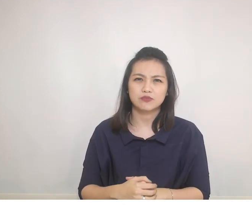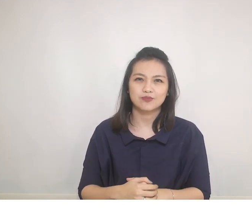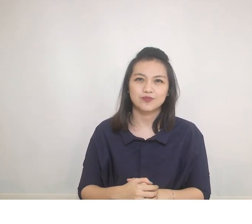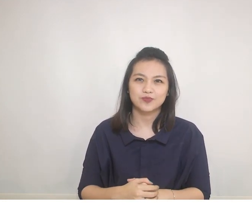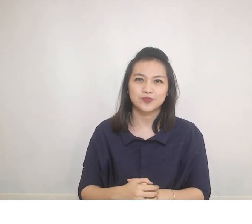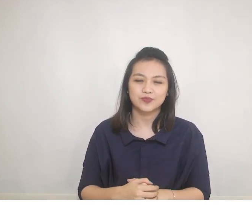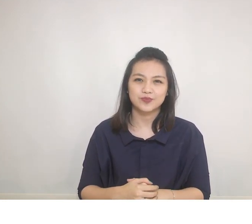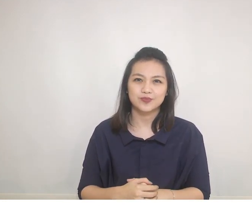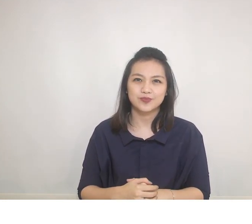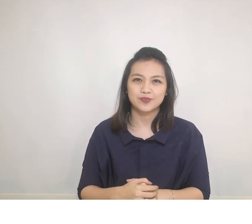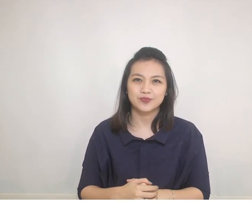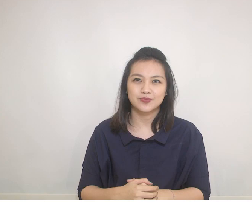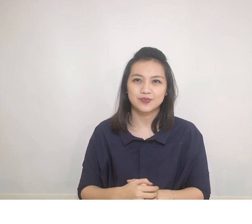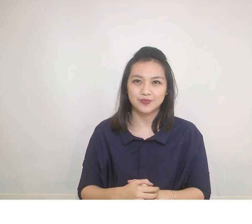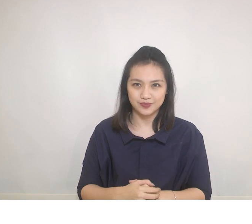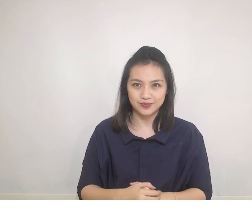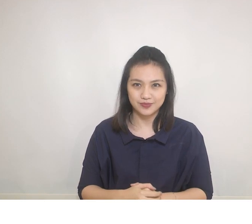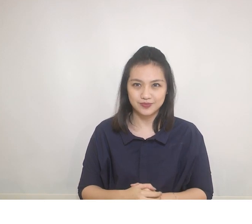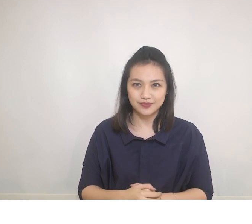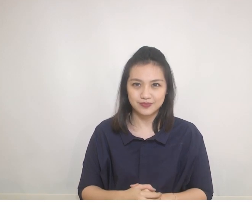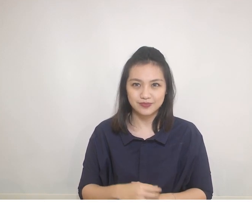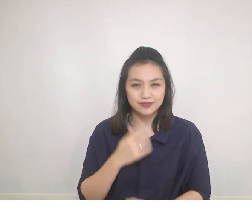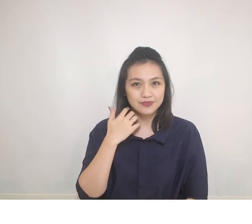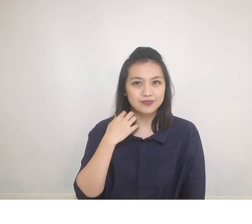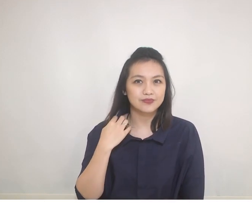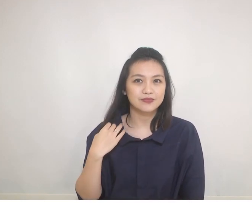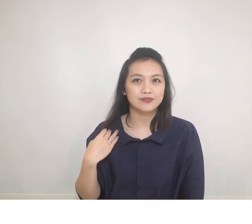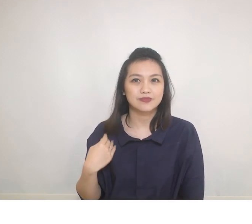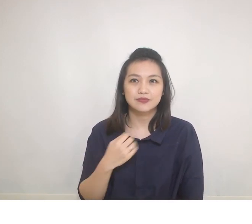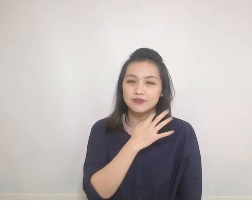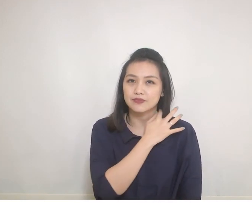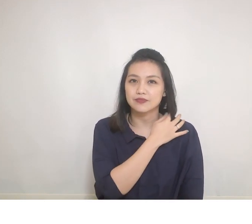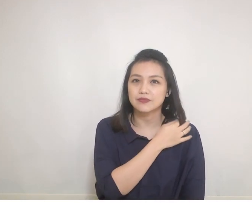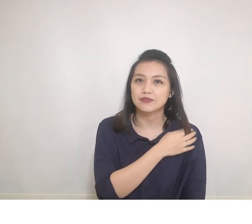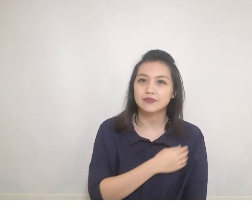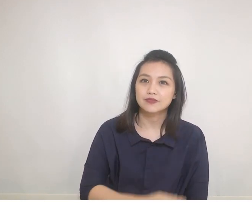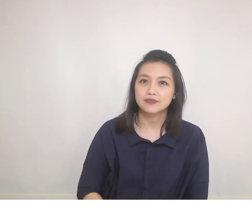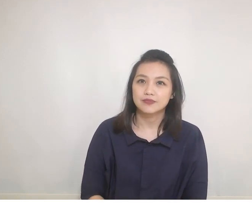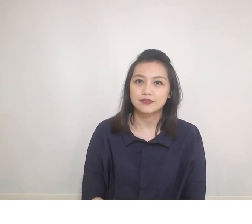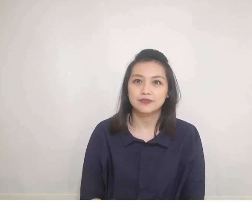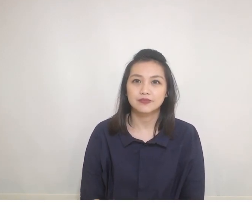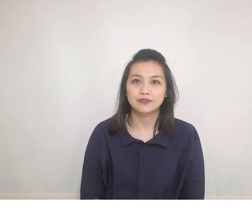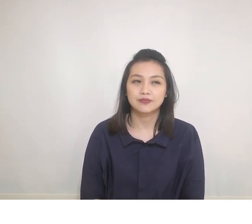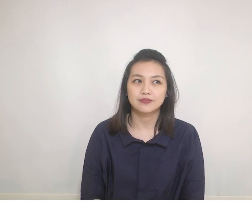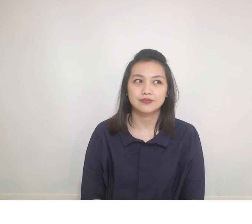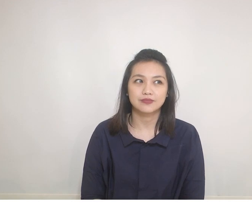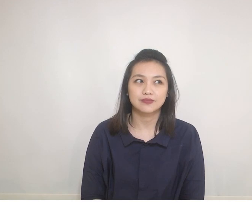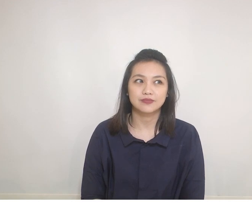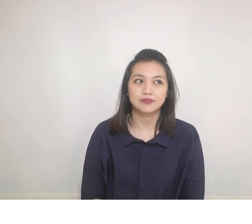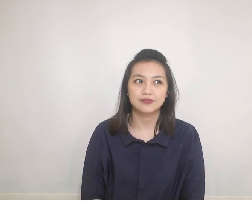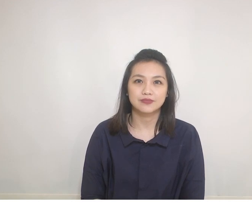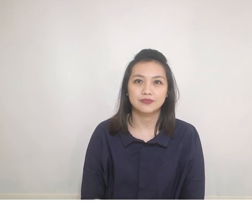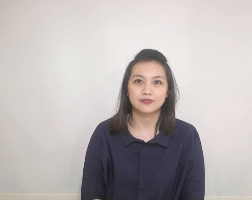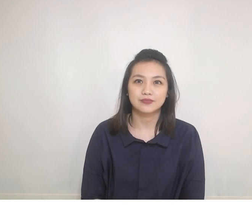sendiri. Yang kedua, saya bilang ketika kami jadi bos, berarti kami memiliki waktu. Jadi kami bisa